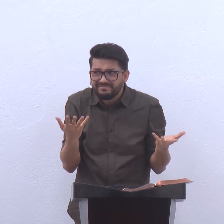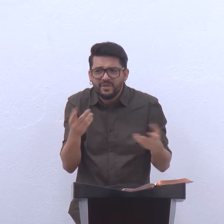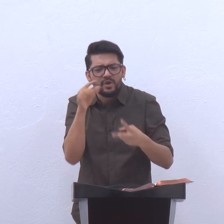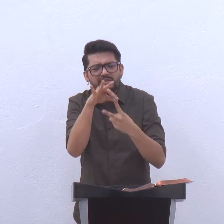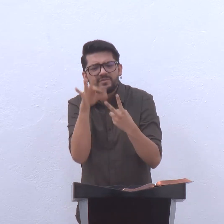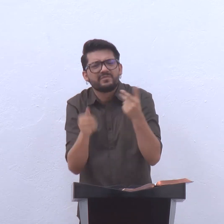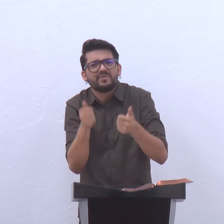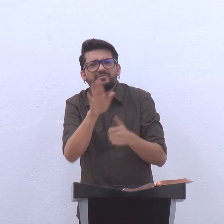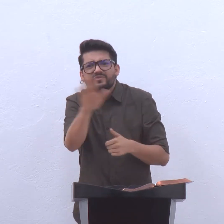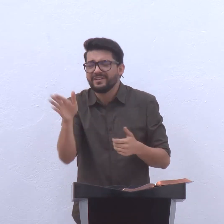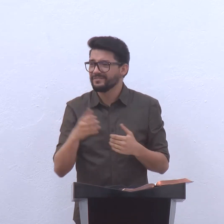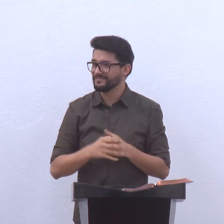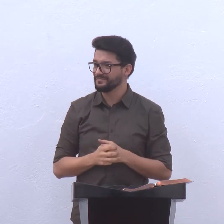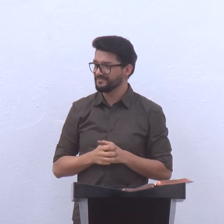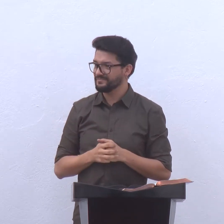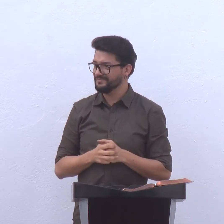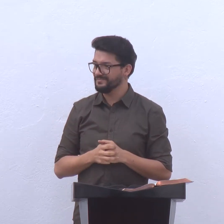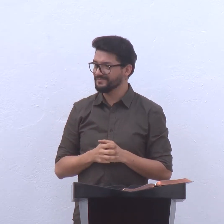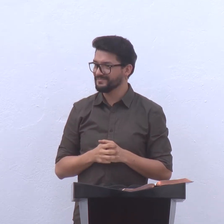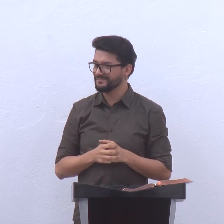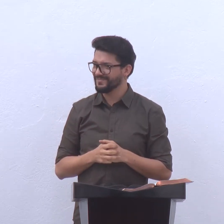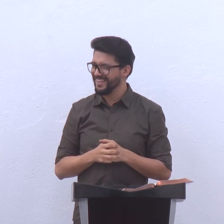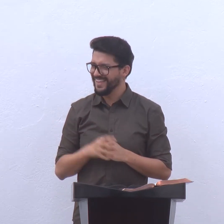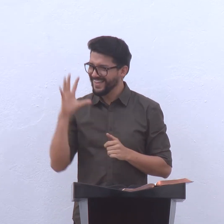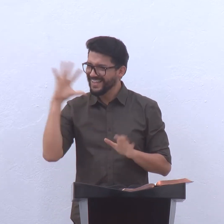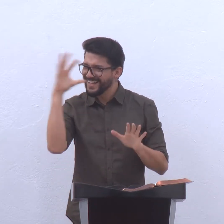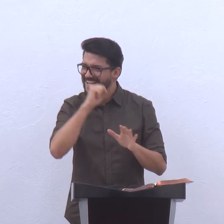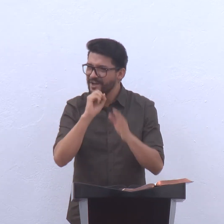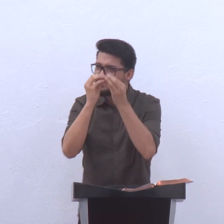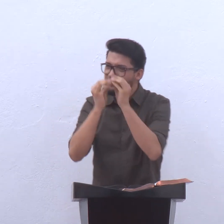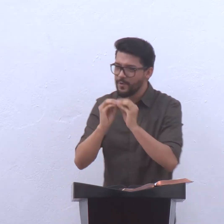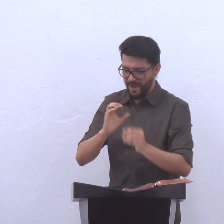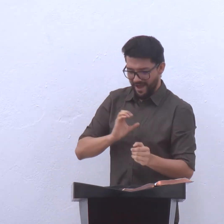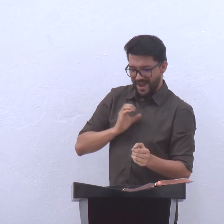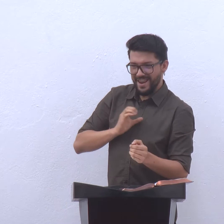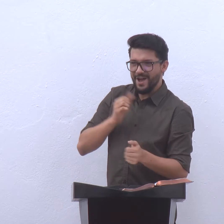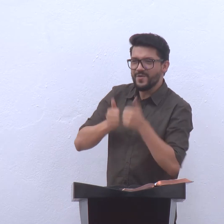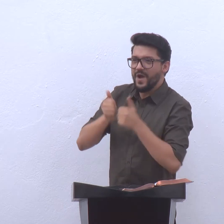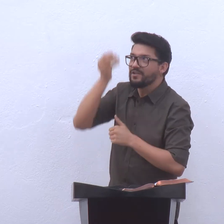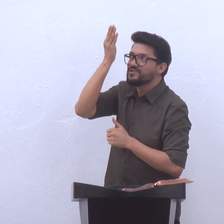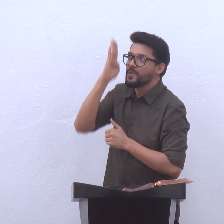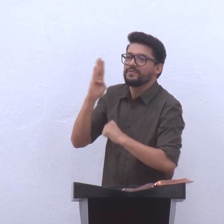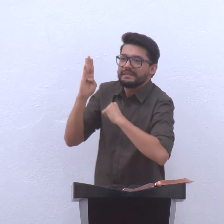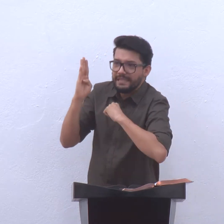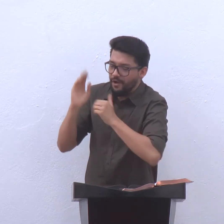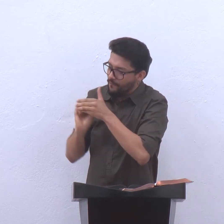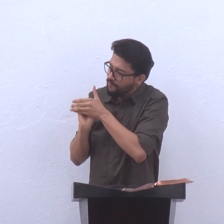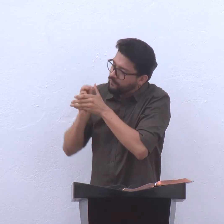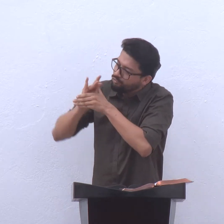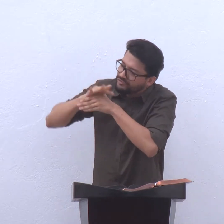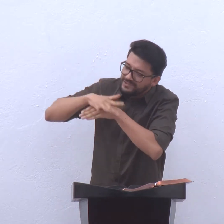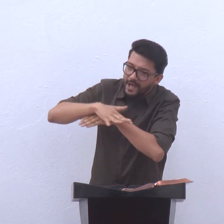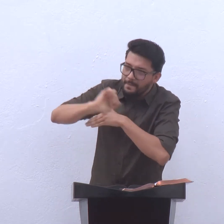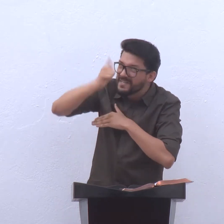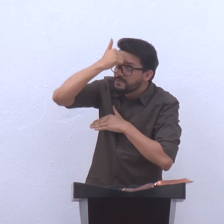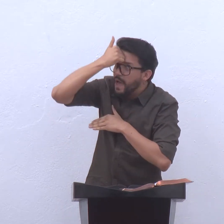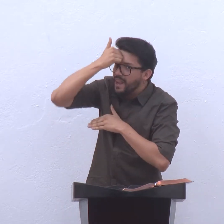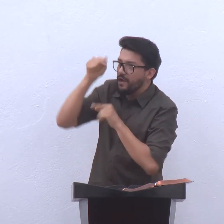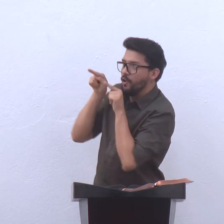estaba recordando al pueblo de Israel: ¿qué hacen ustedes dejando a Dios, dejando la fuente principal? Eso hace parte del carácter